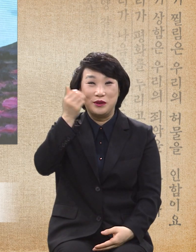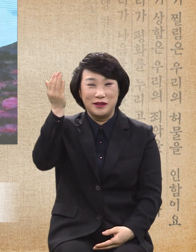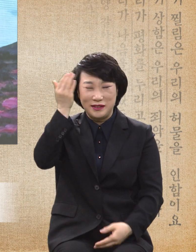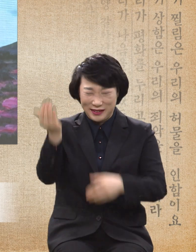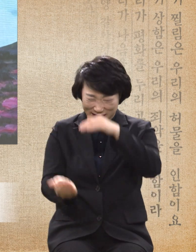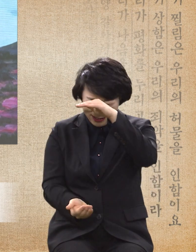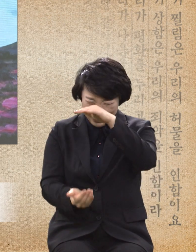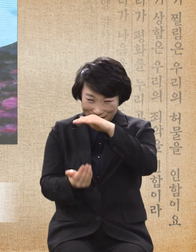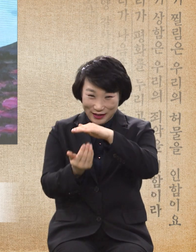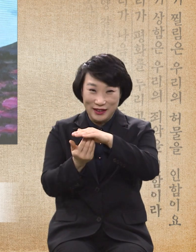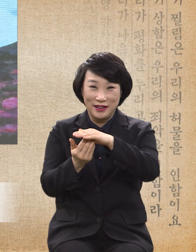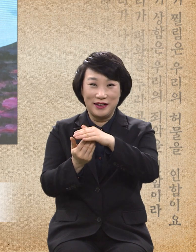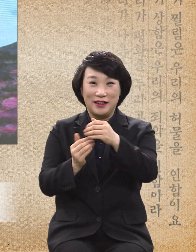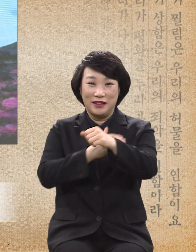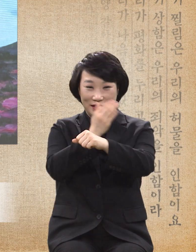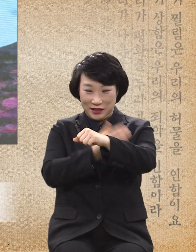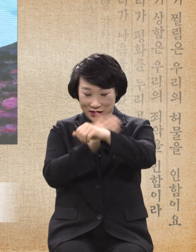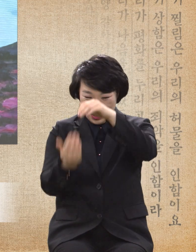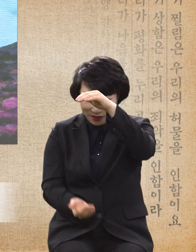전지하시고